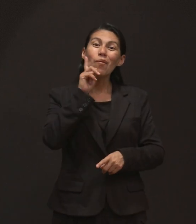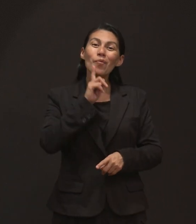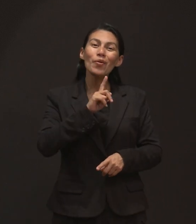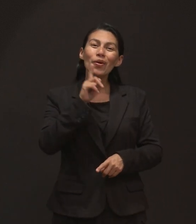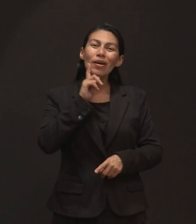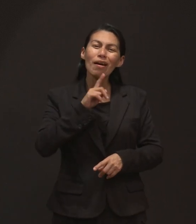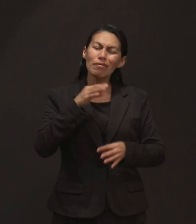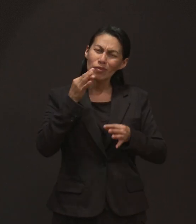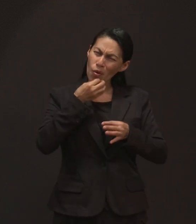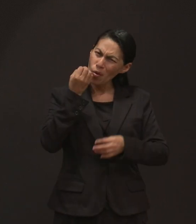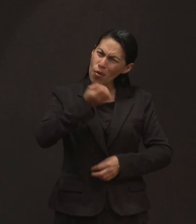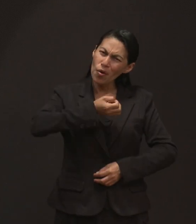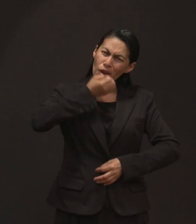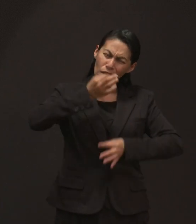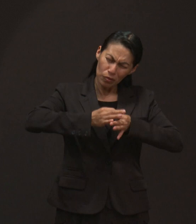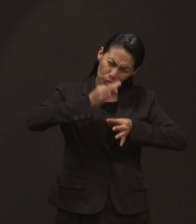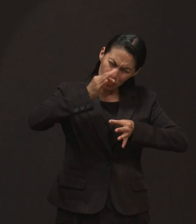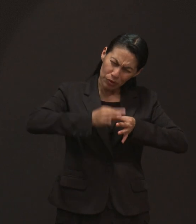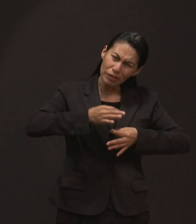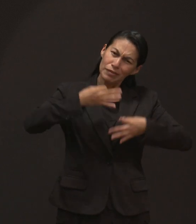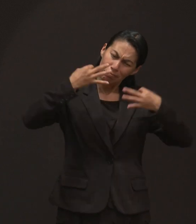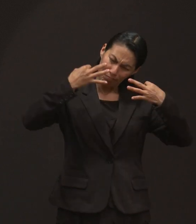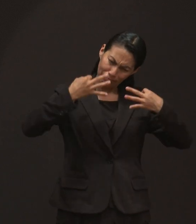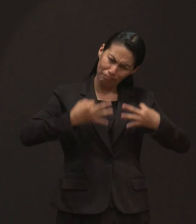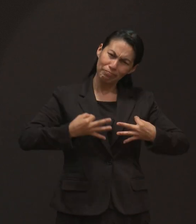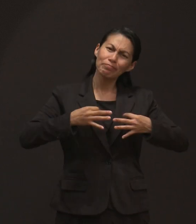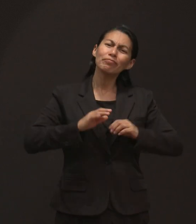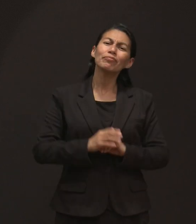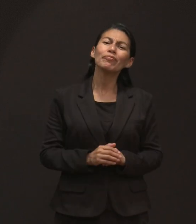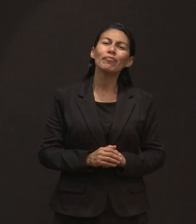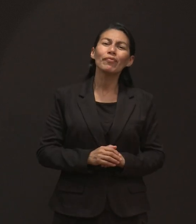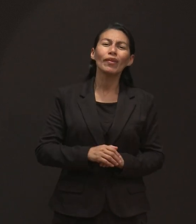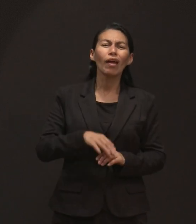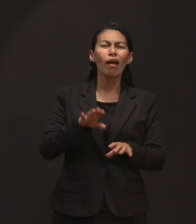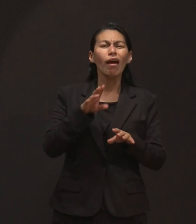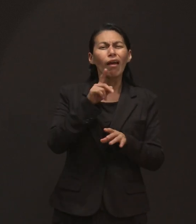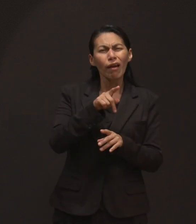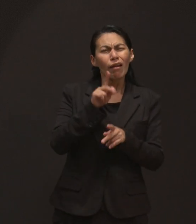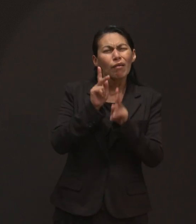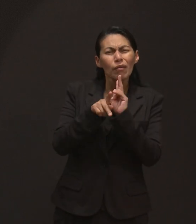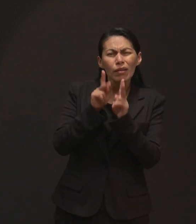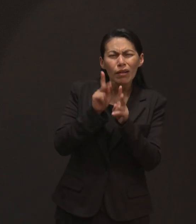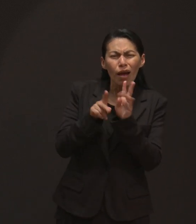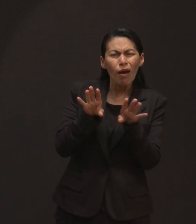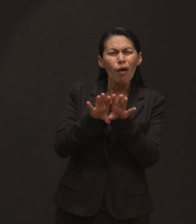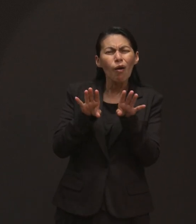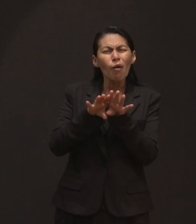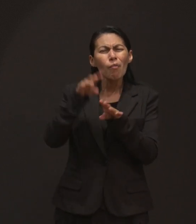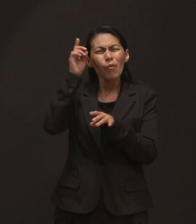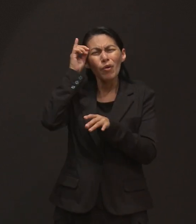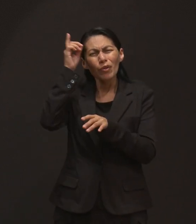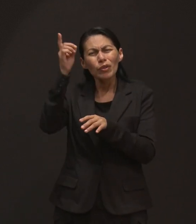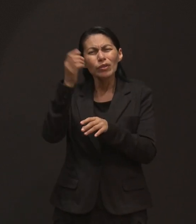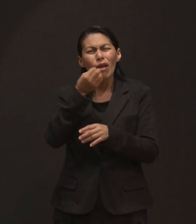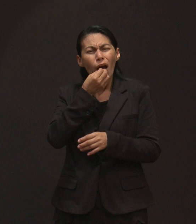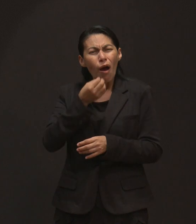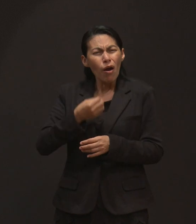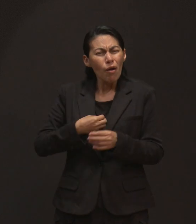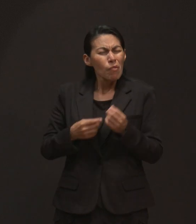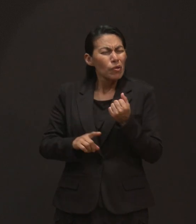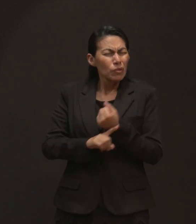oración que nos platicará cómo Dios ha guiado en medio de las